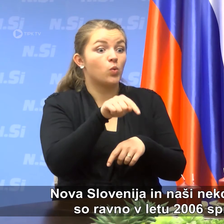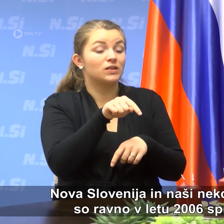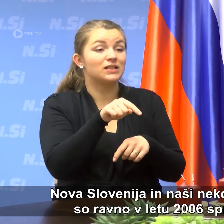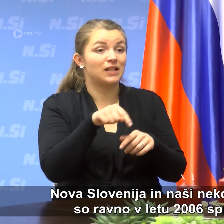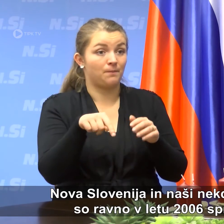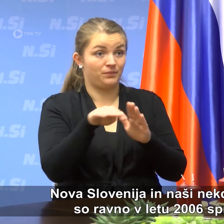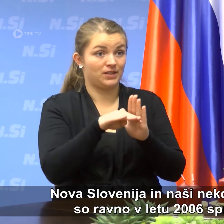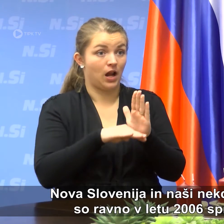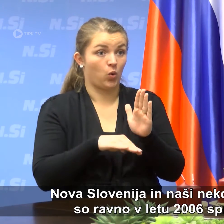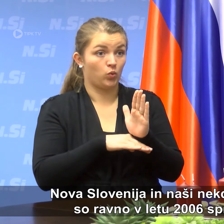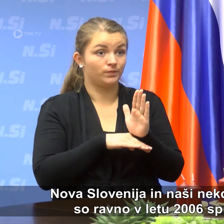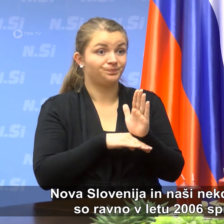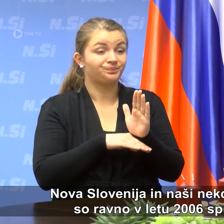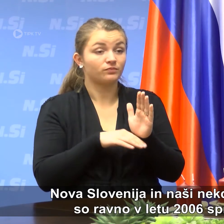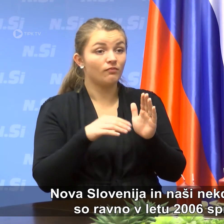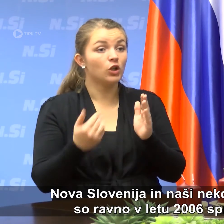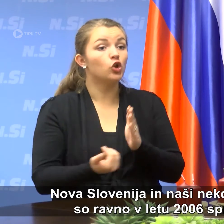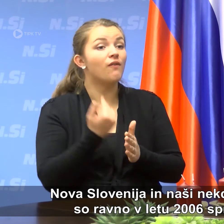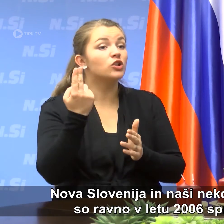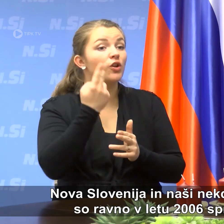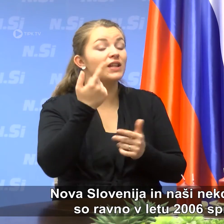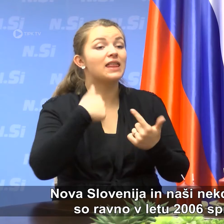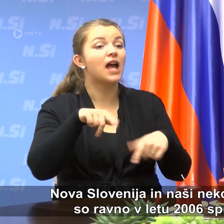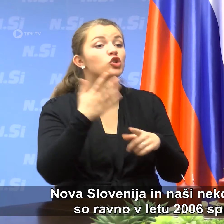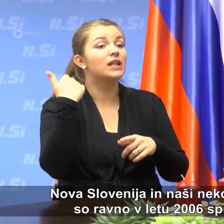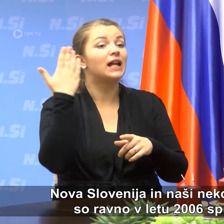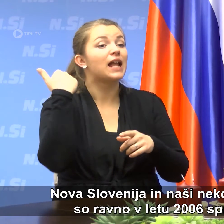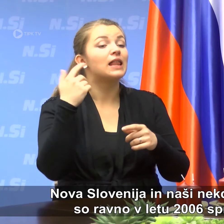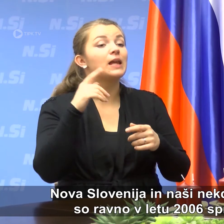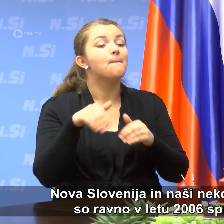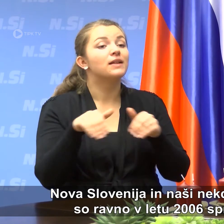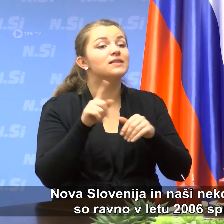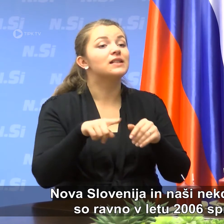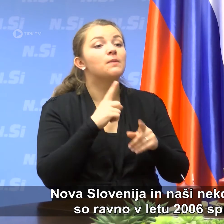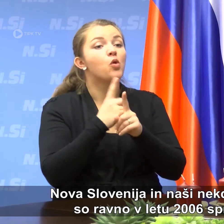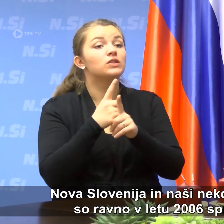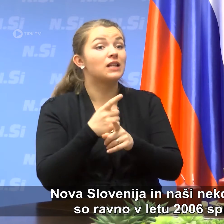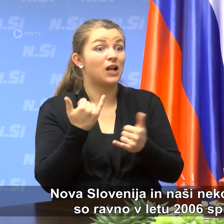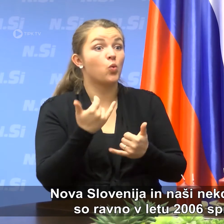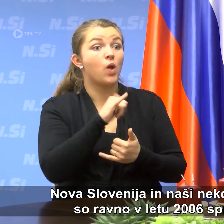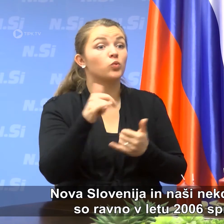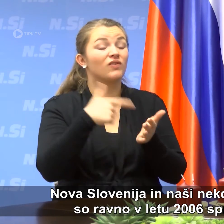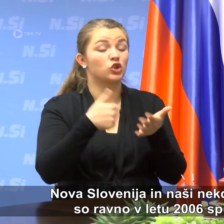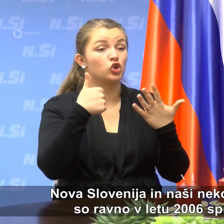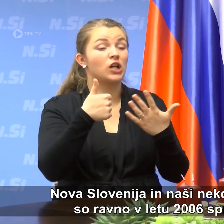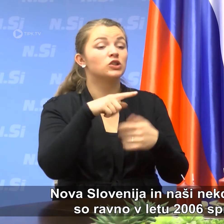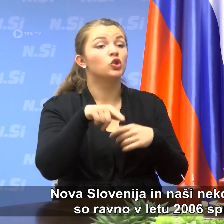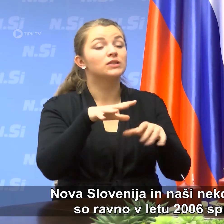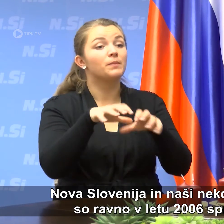Nova Slovenija in naši nekdanji ministri in poslanci so ravno v letu 2006